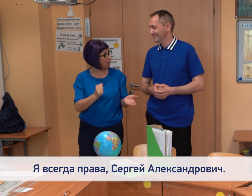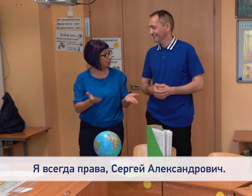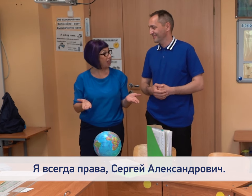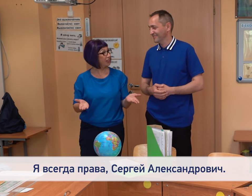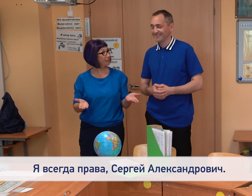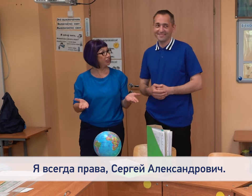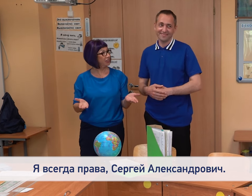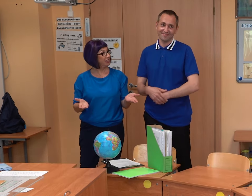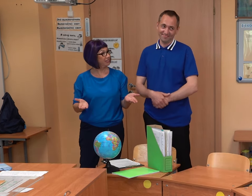Сергей Александрович.